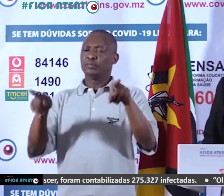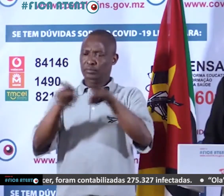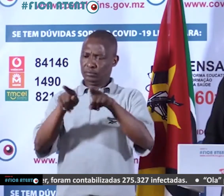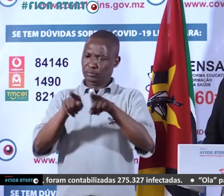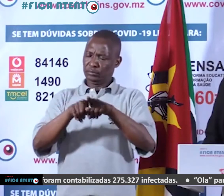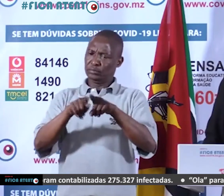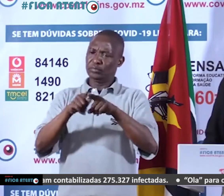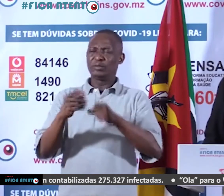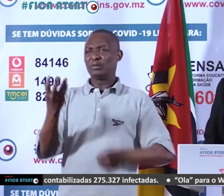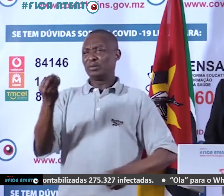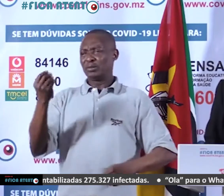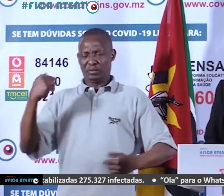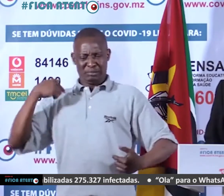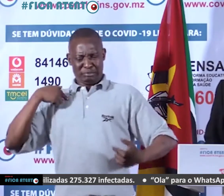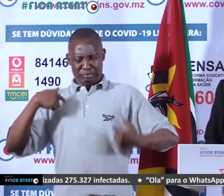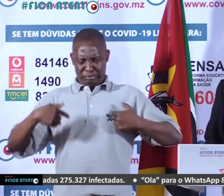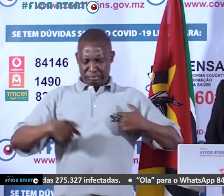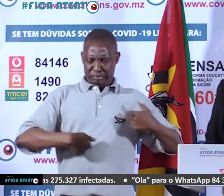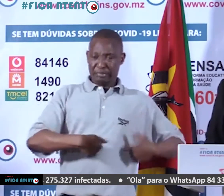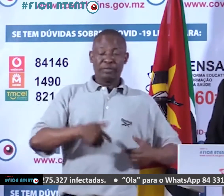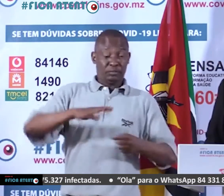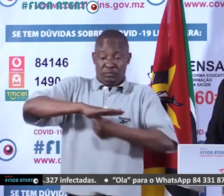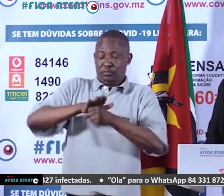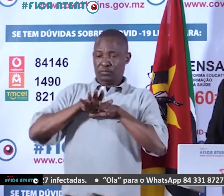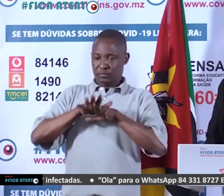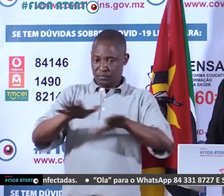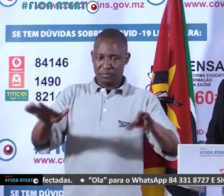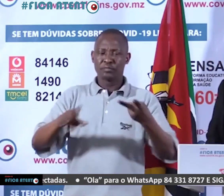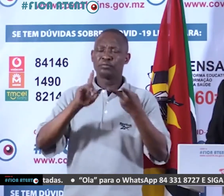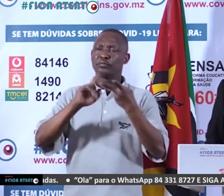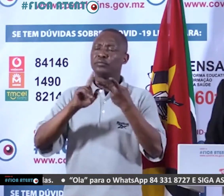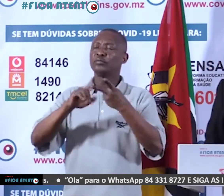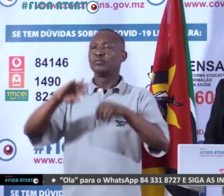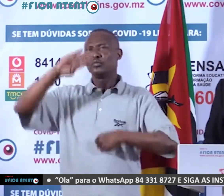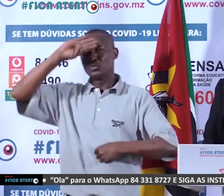sintomas do Covid-19, mas também de outras doenças que possamos ter.